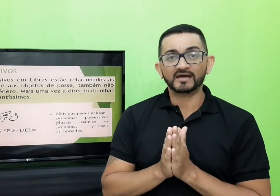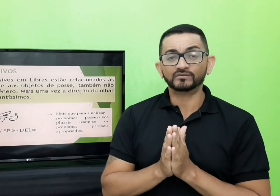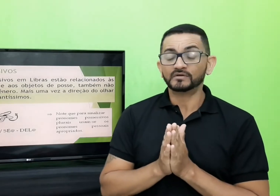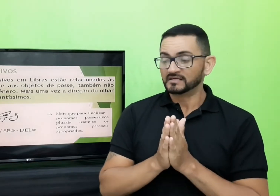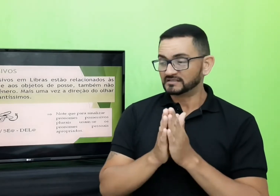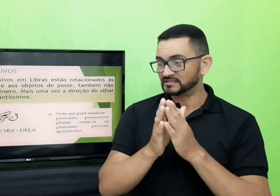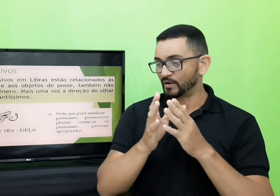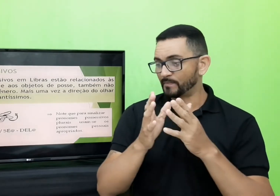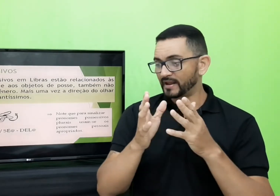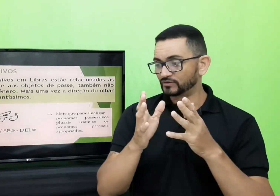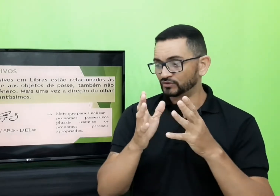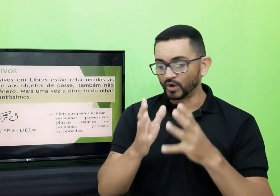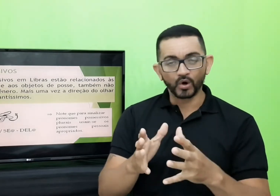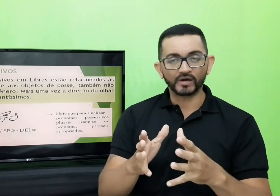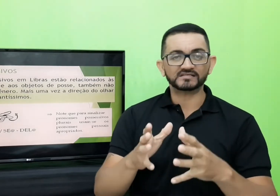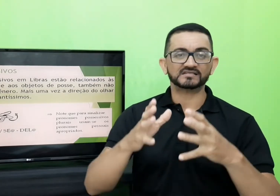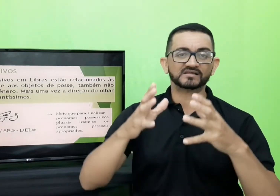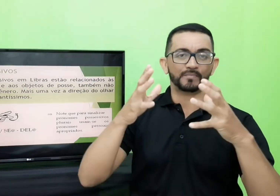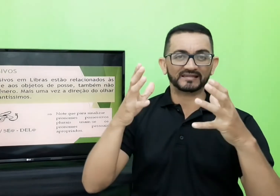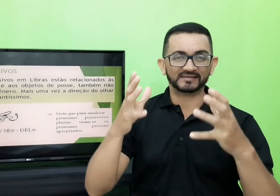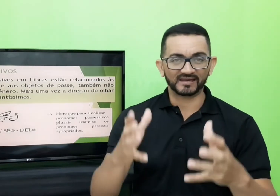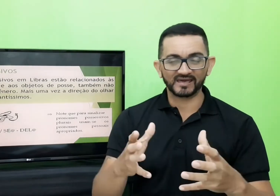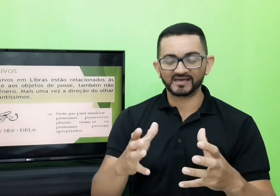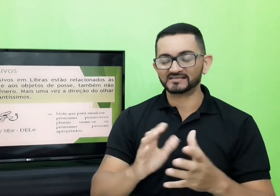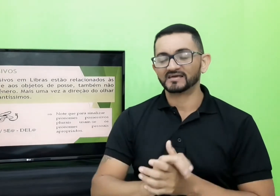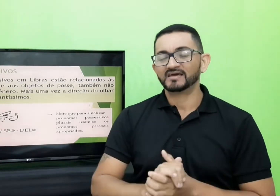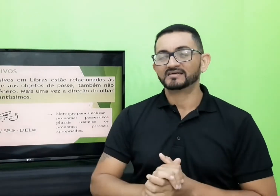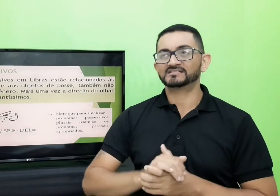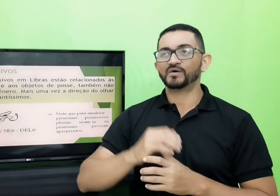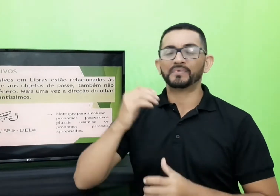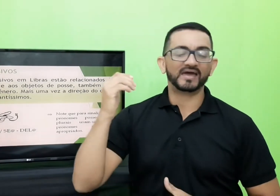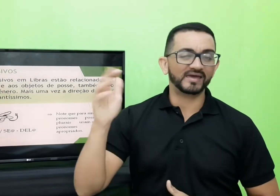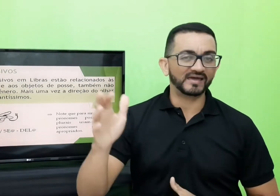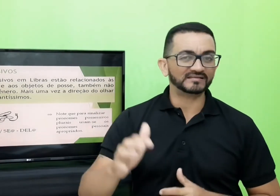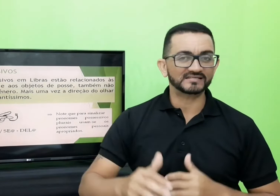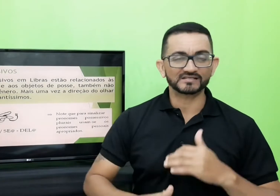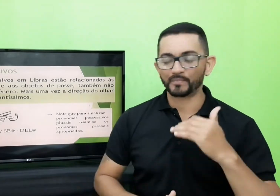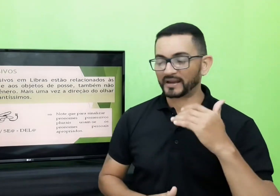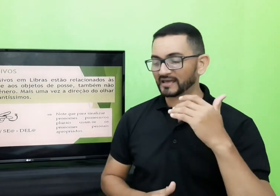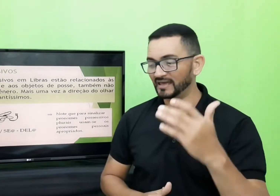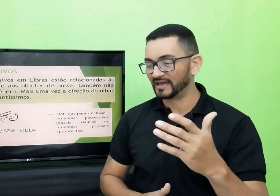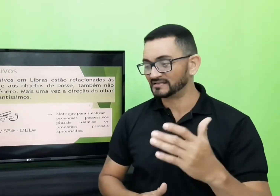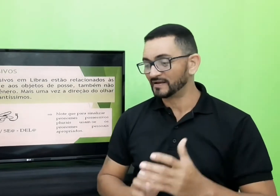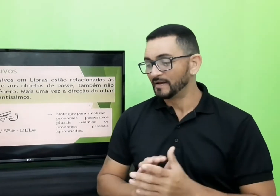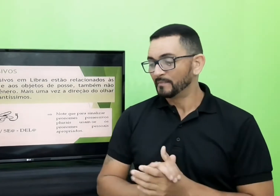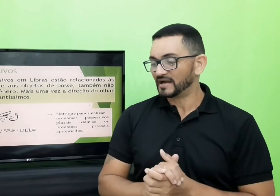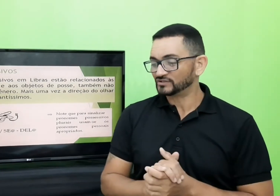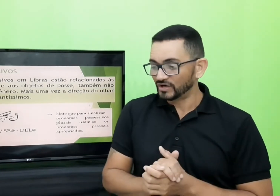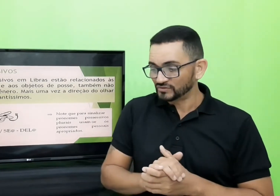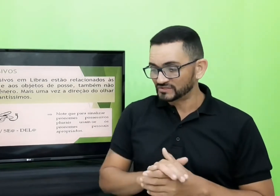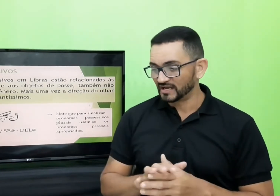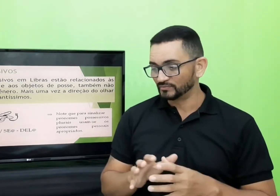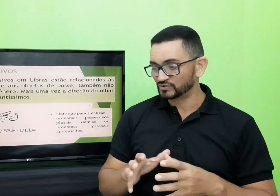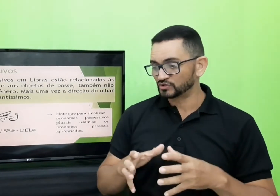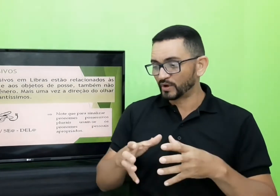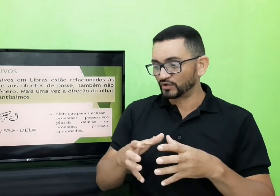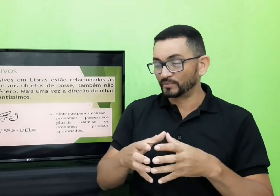certo? Se são para 2, se são para 3, se são para eles, se são para aqueles, mas nós usamos os pronomes